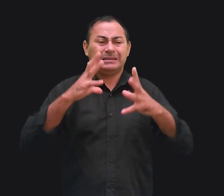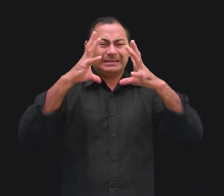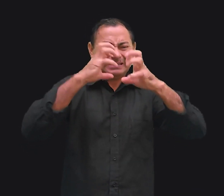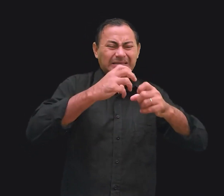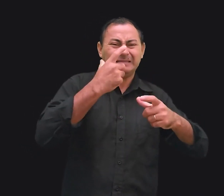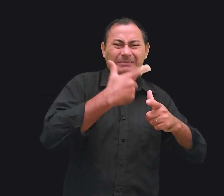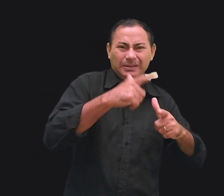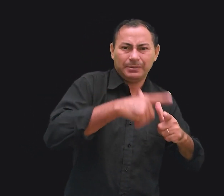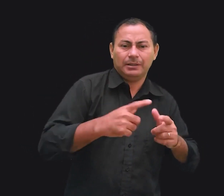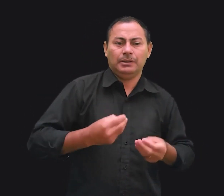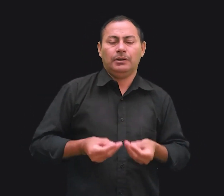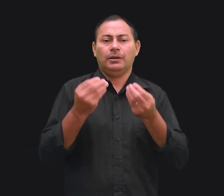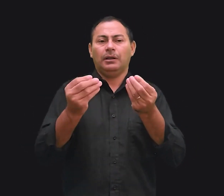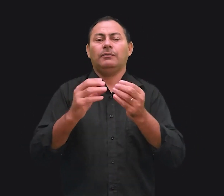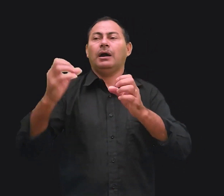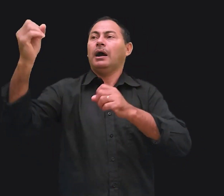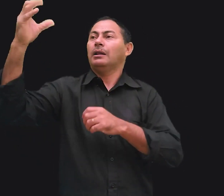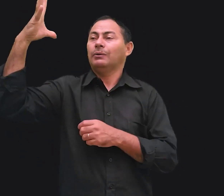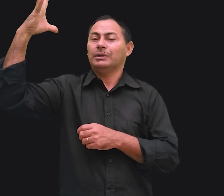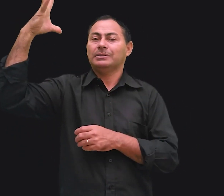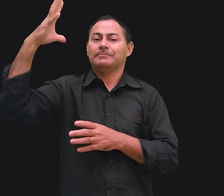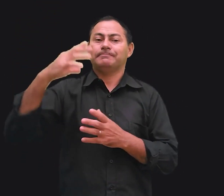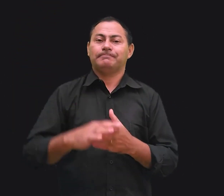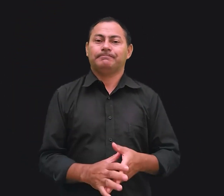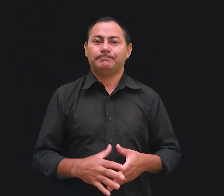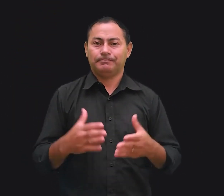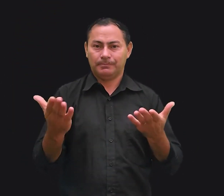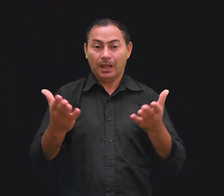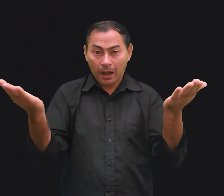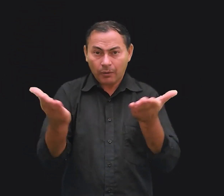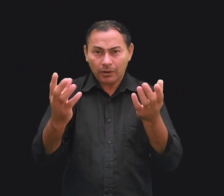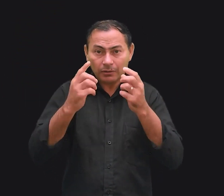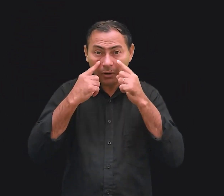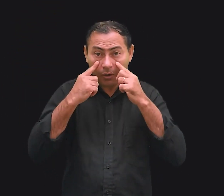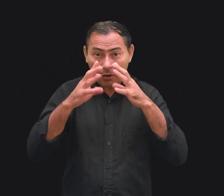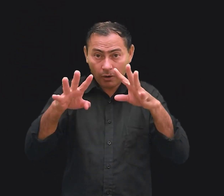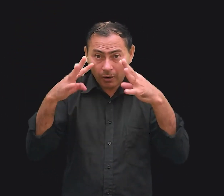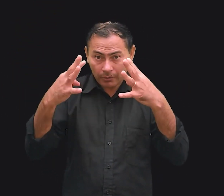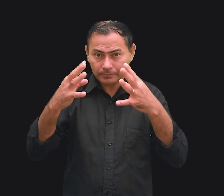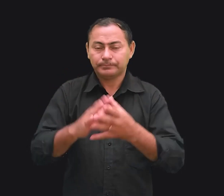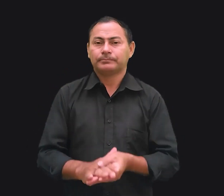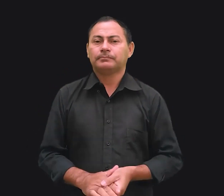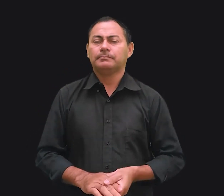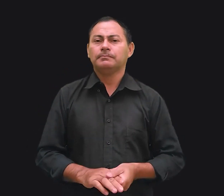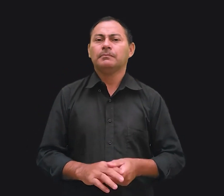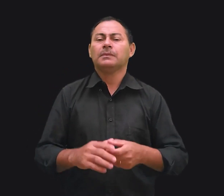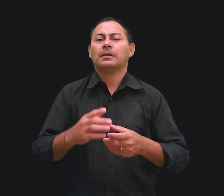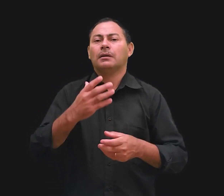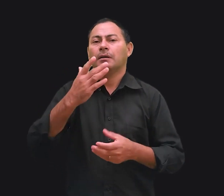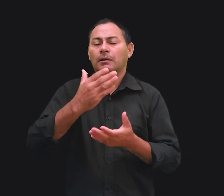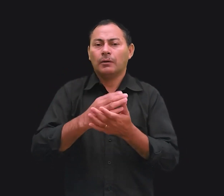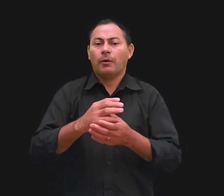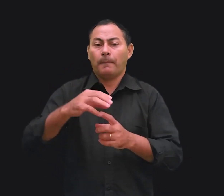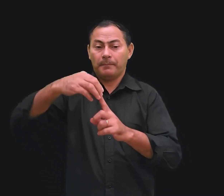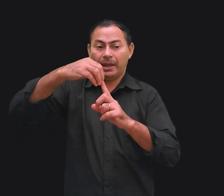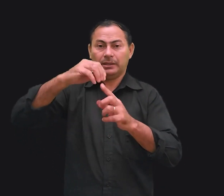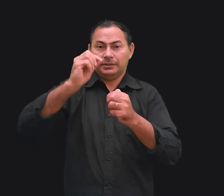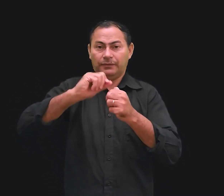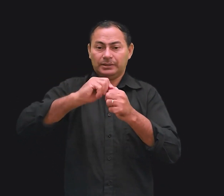houver trevas, que eu leve a luz. Agora preste atenção nisso. Ó Mestre,